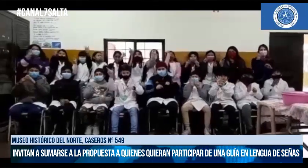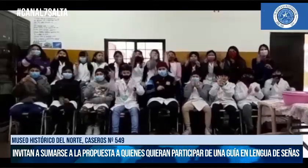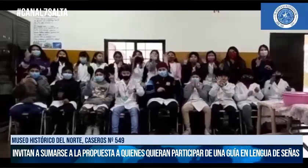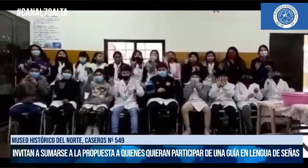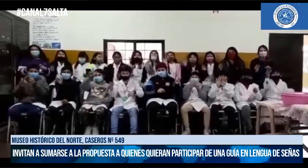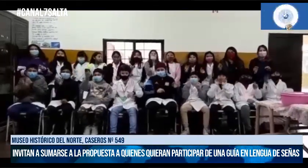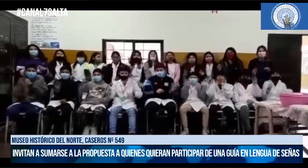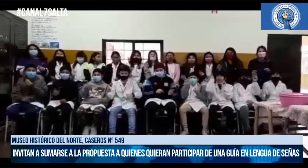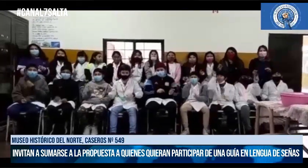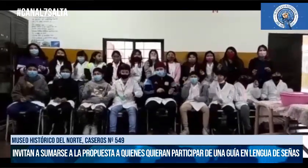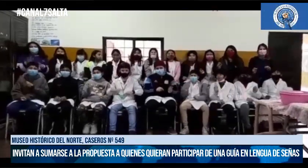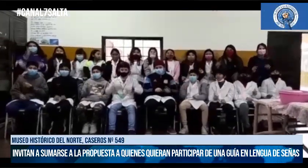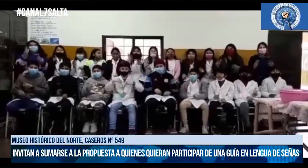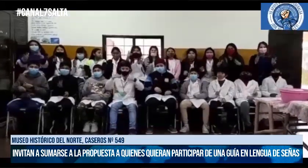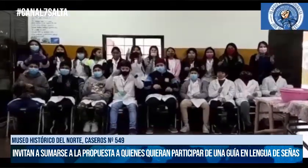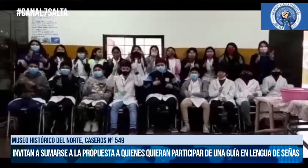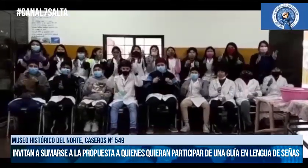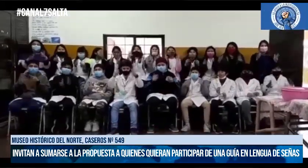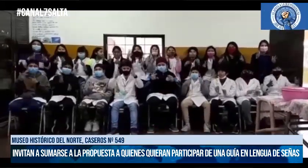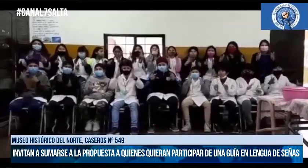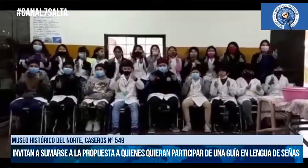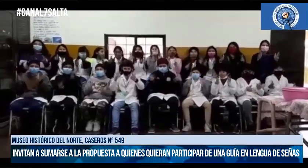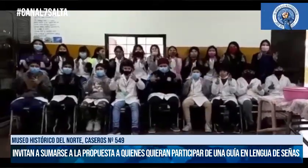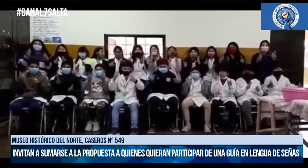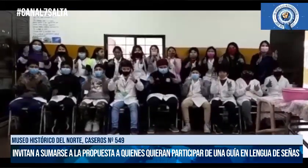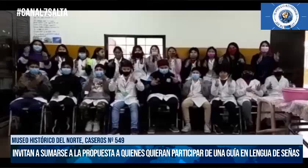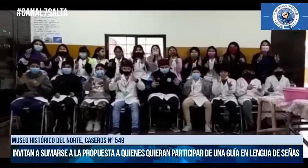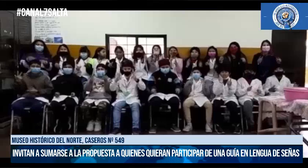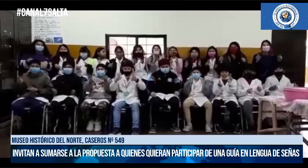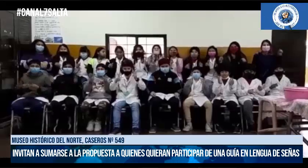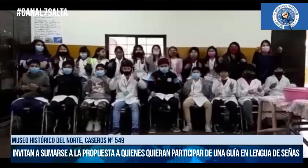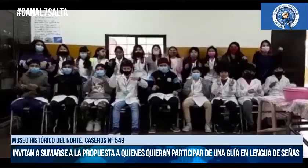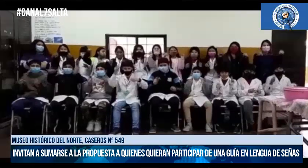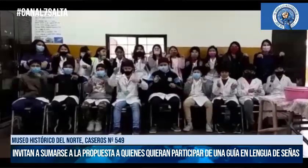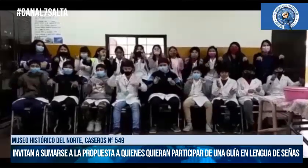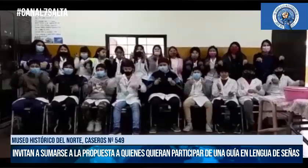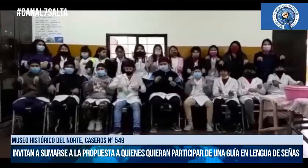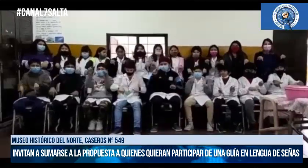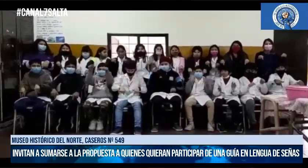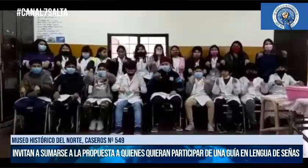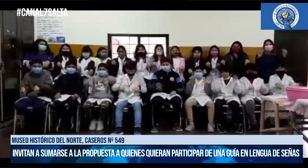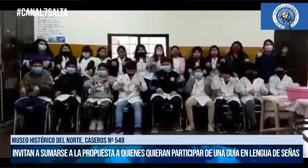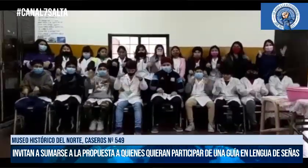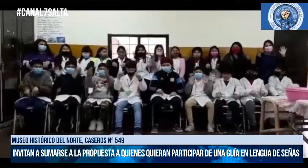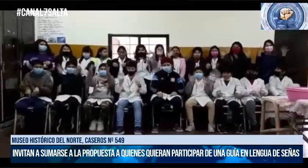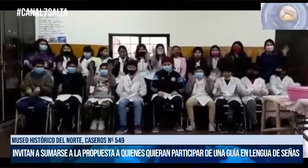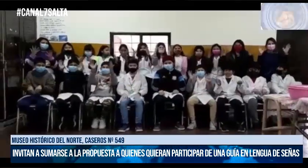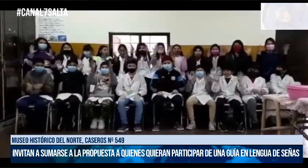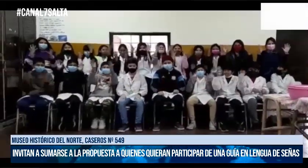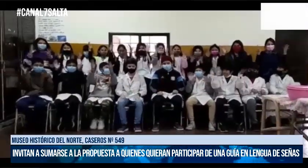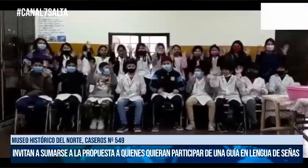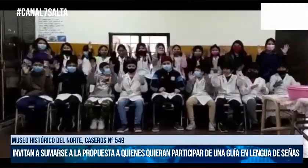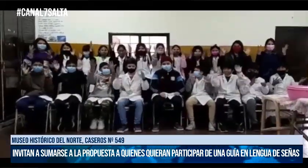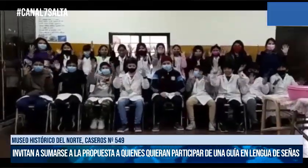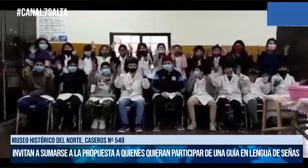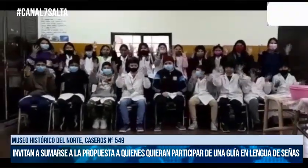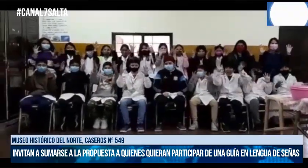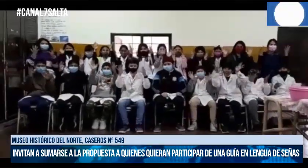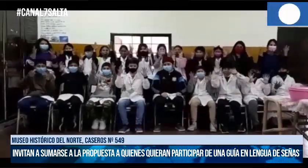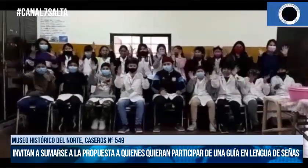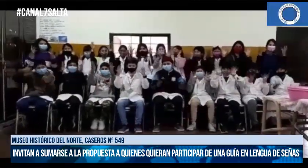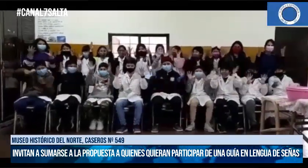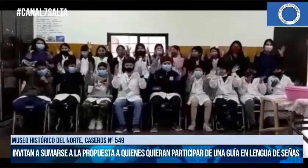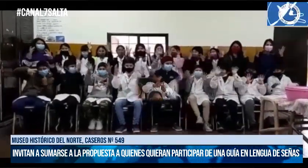a su compañero. Por eso le hablábamos de la inclusión. No sé si ustedes pudieron ver, pero en un momento dado estaban dando